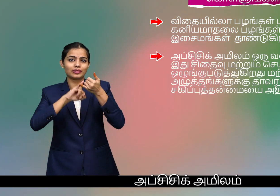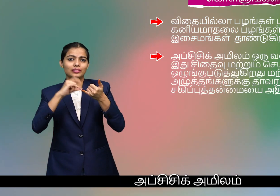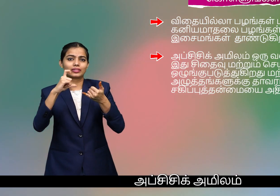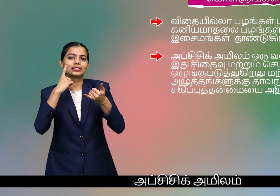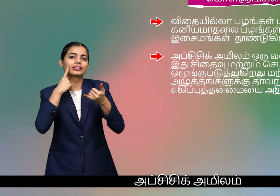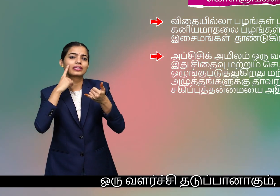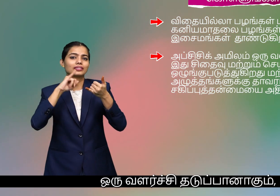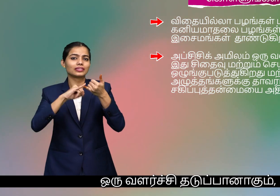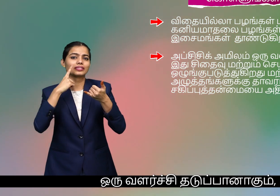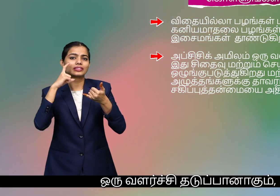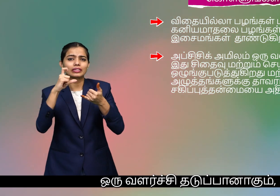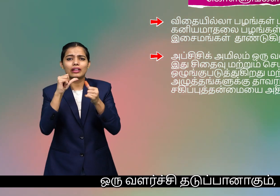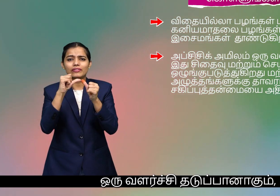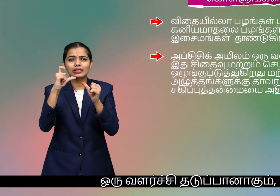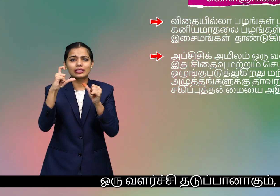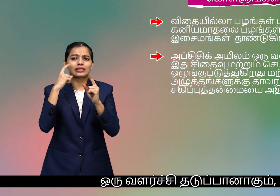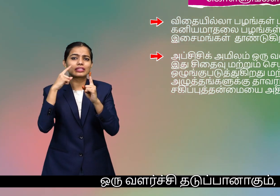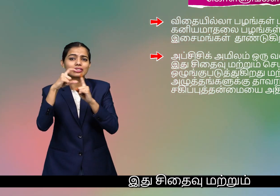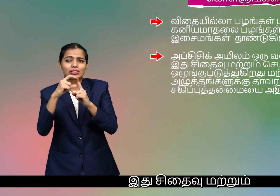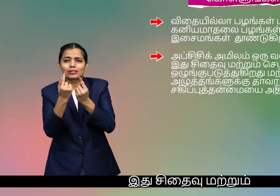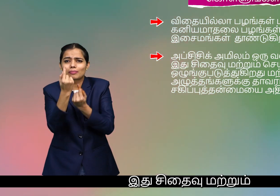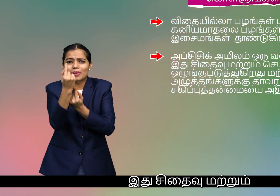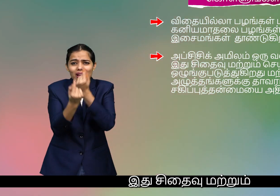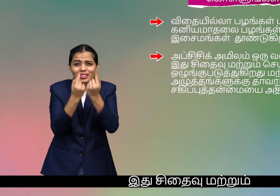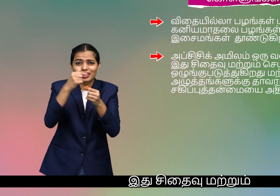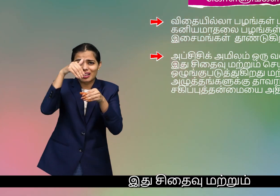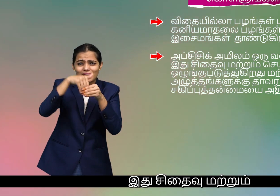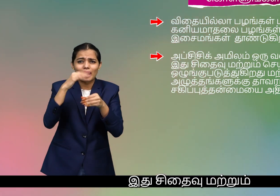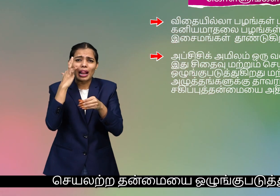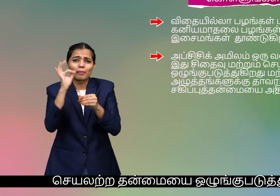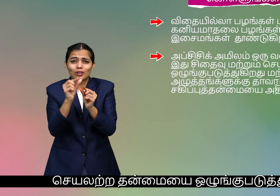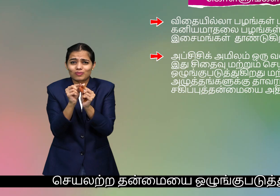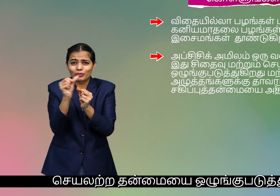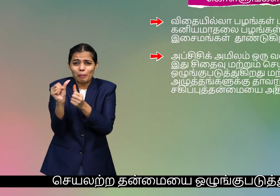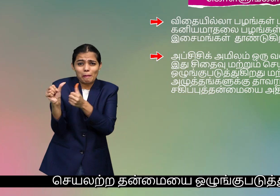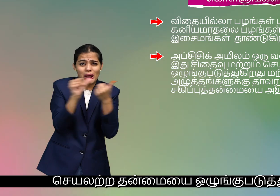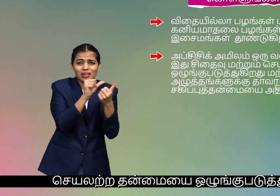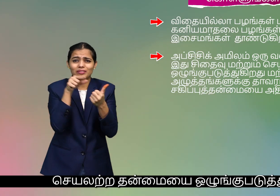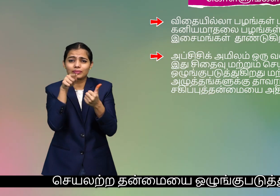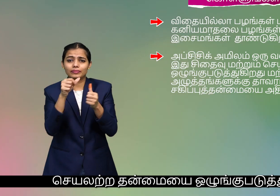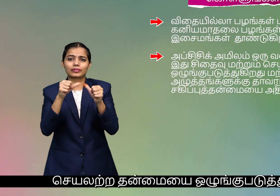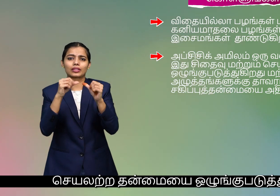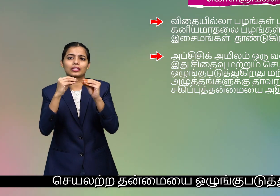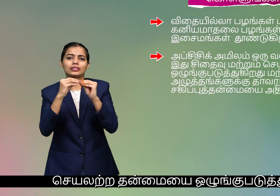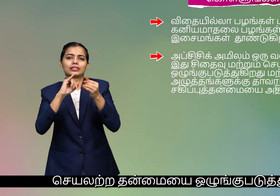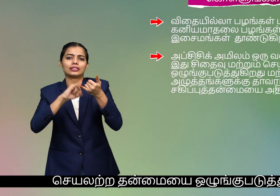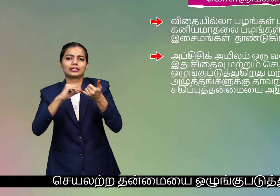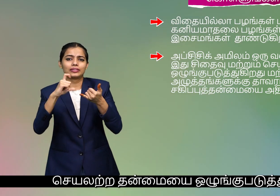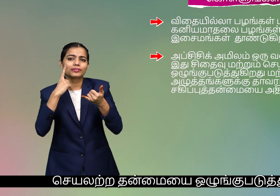அப்சிசிக் அமிலம் ஒரு வளர்ச்சி தடுப்பான் ஆகும். இது சிதைவு மற்றும் செயலற்ற தன்மையை